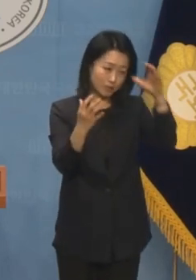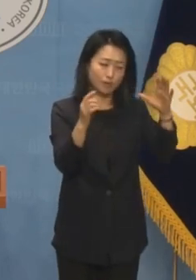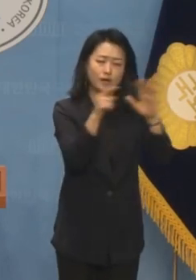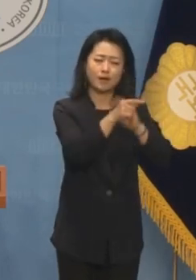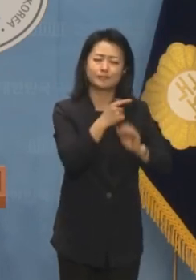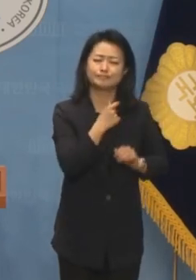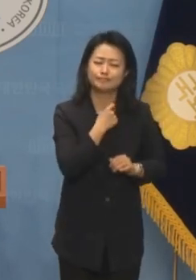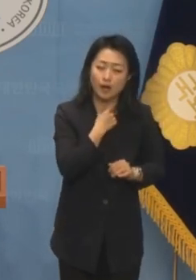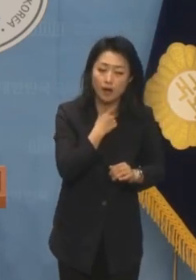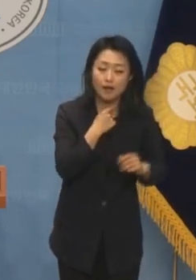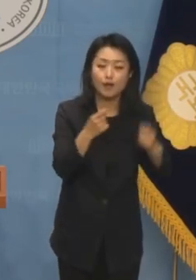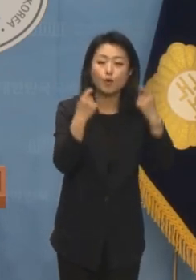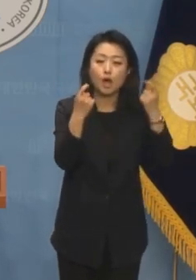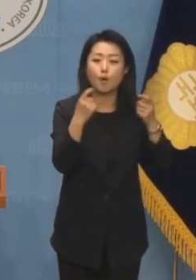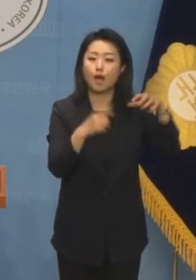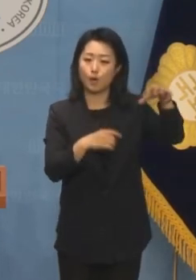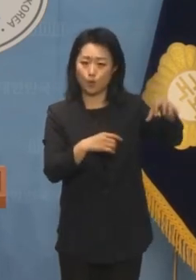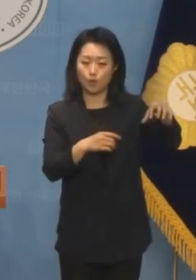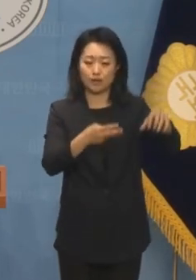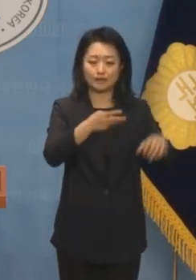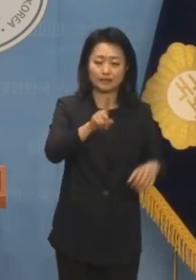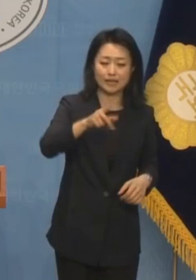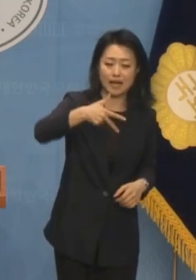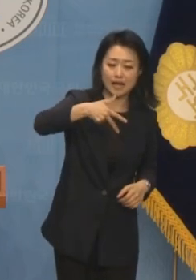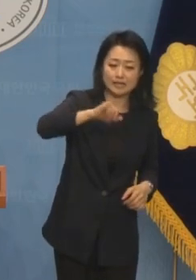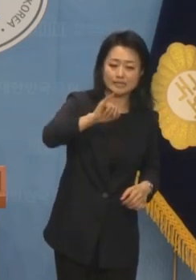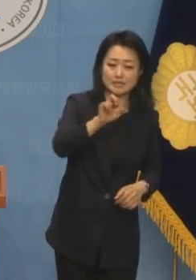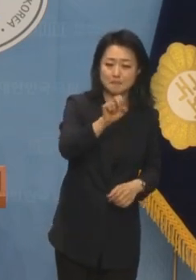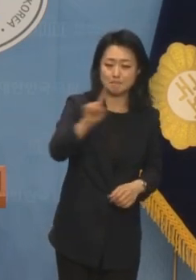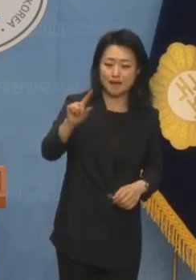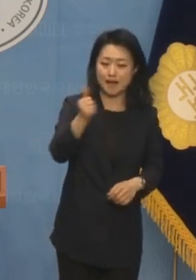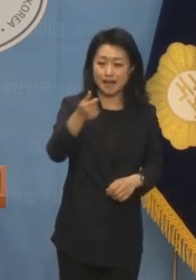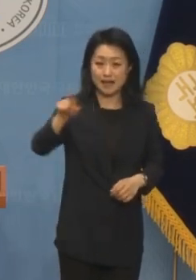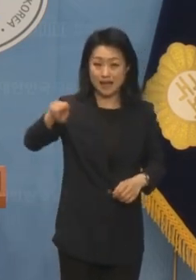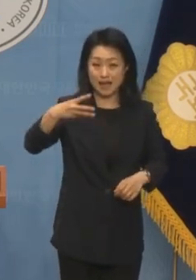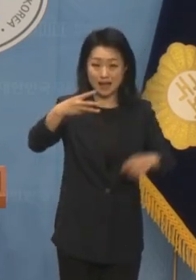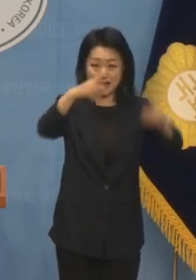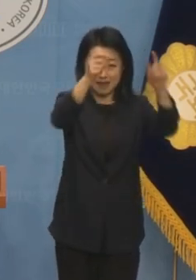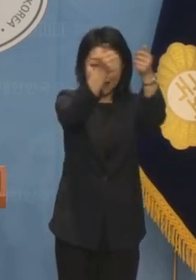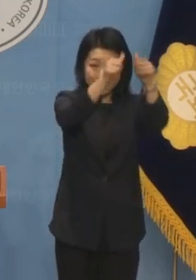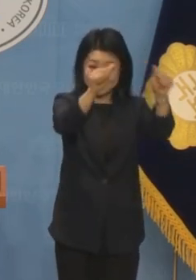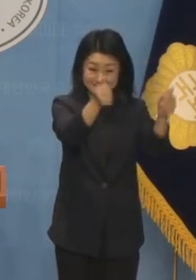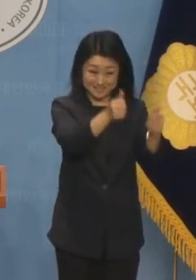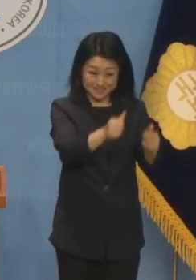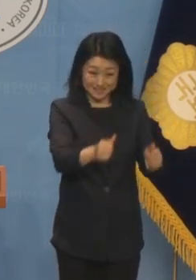갔던 관광지인 타지마을 관광 내용은 빠져 있었습니다.